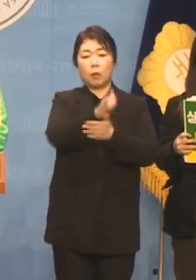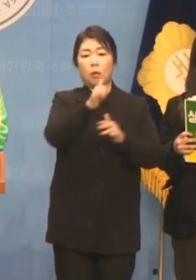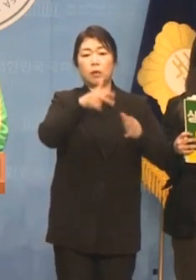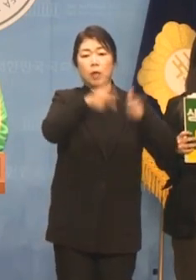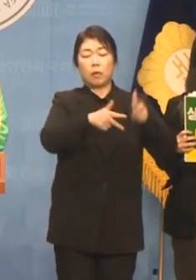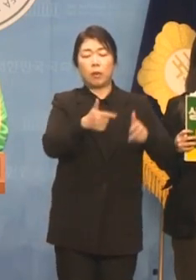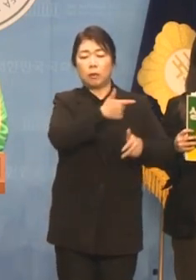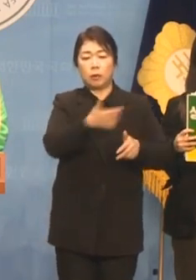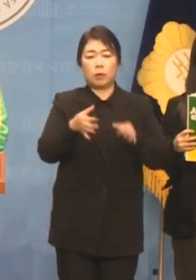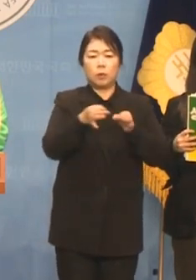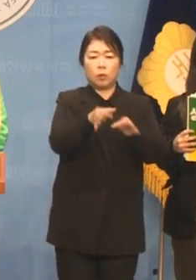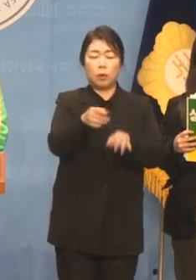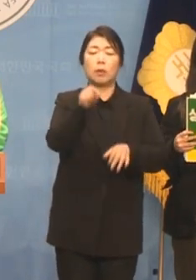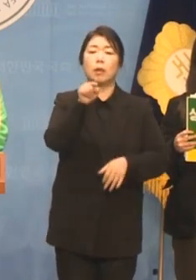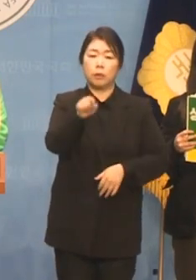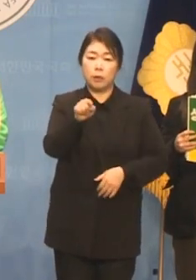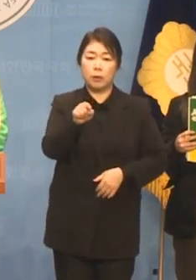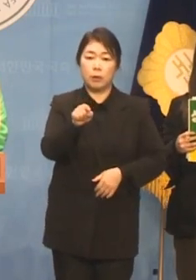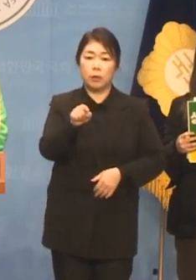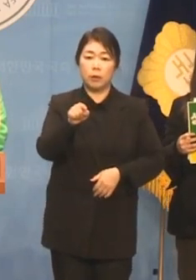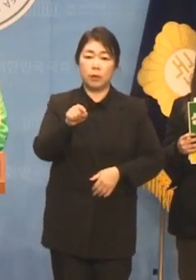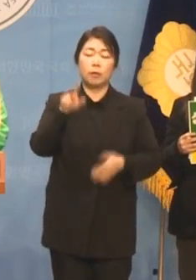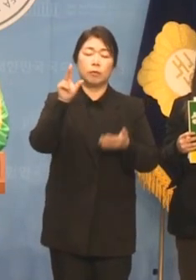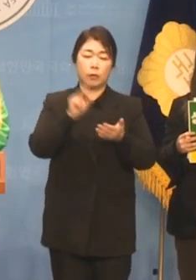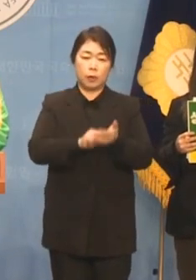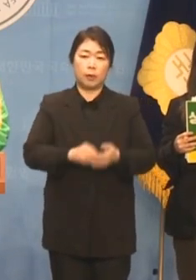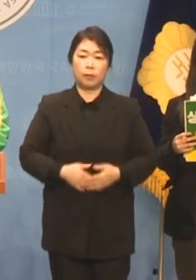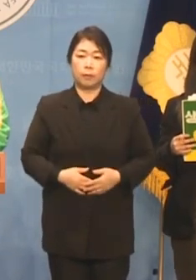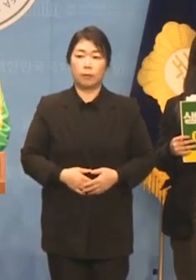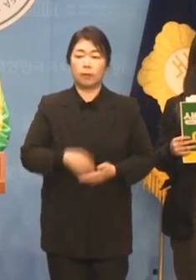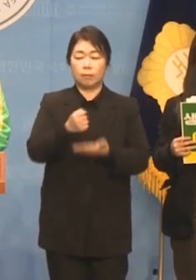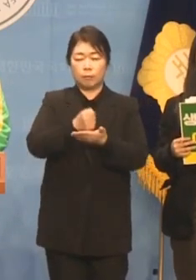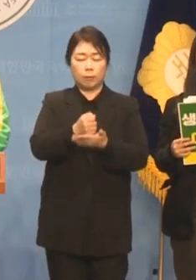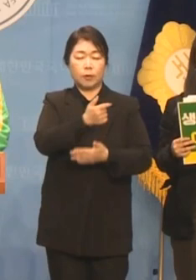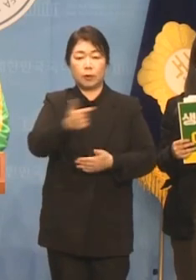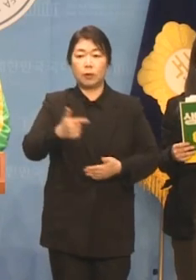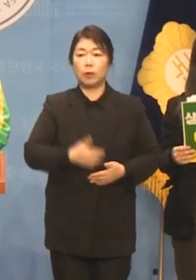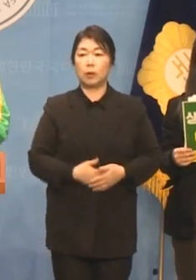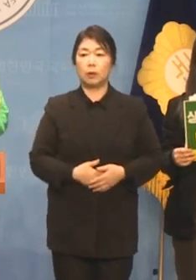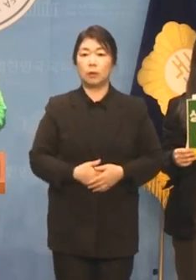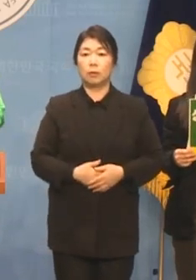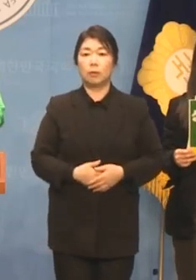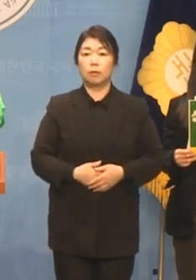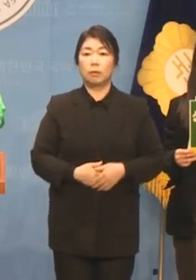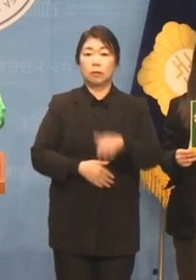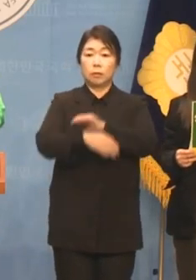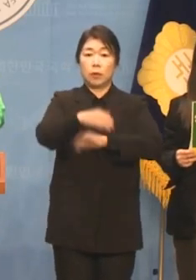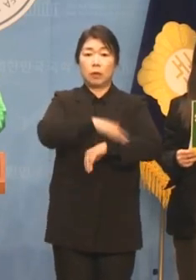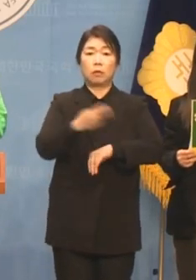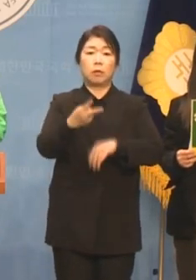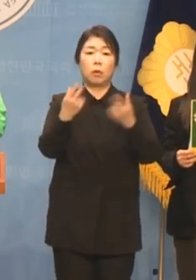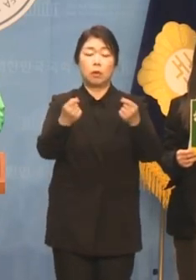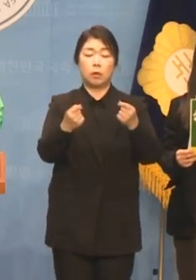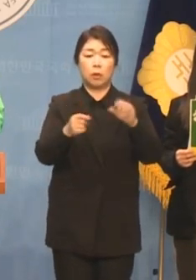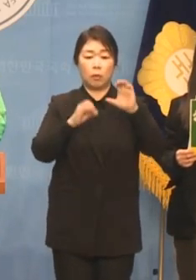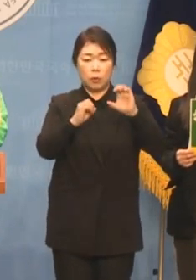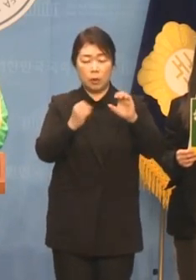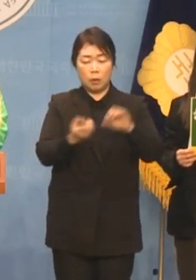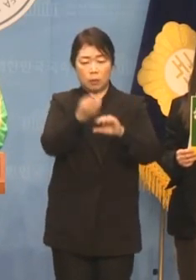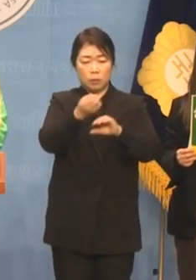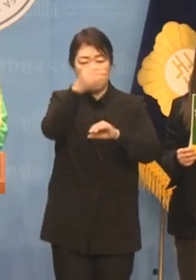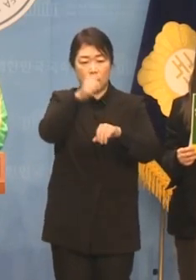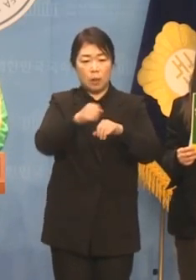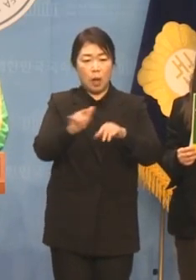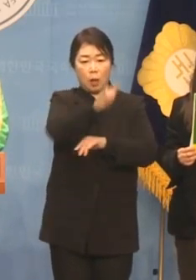막대한 자원을 쏟아붙는 것에 강한 유감을 표합니다 그 양당은 이번 총선에서도 온실가스를 엄청나게 배출하는